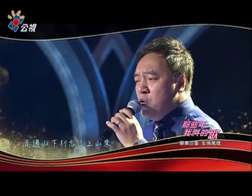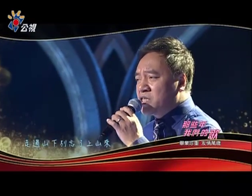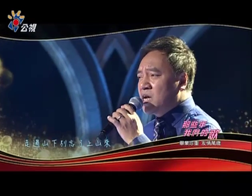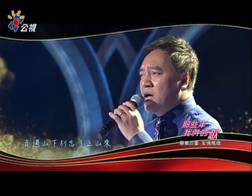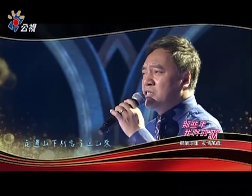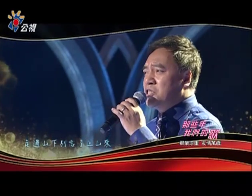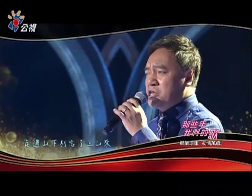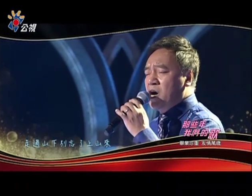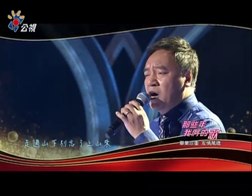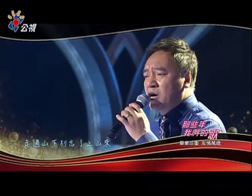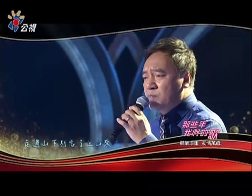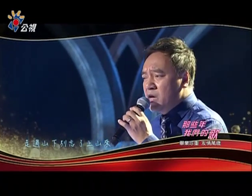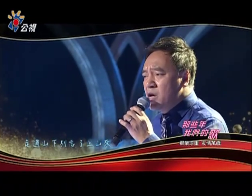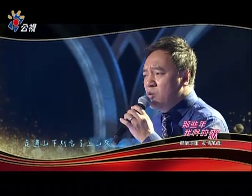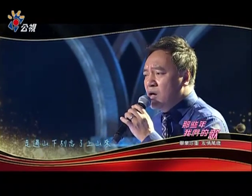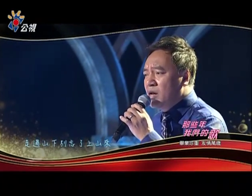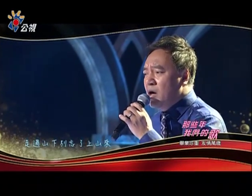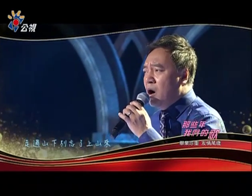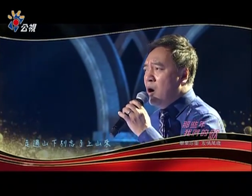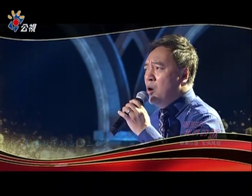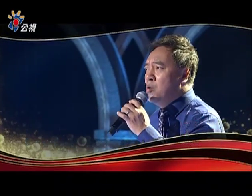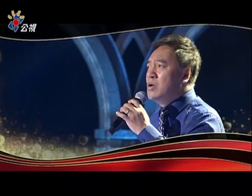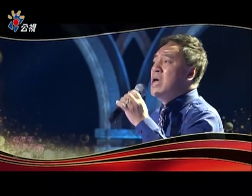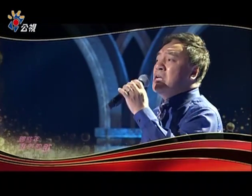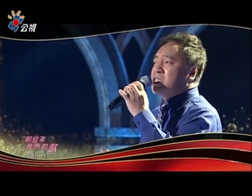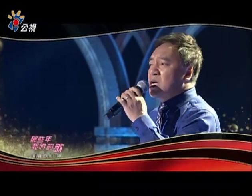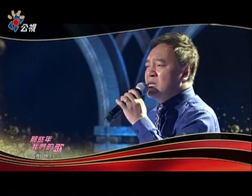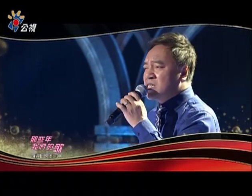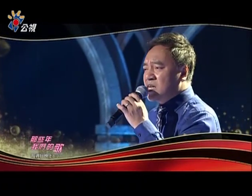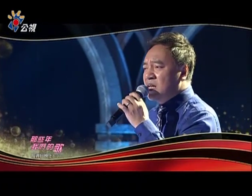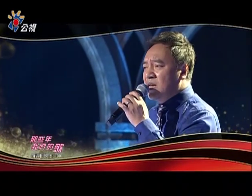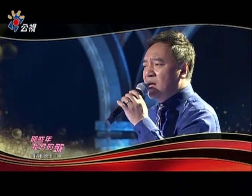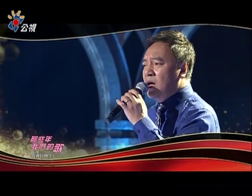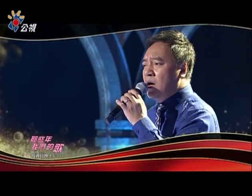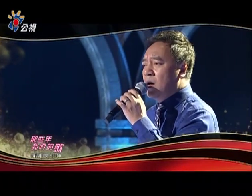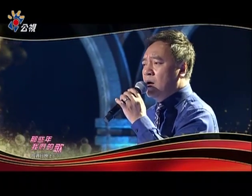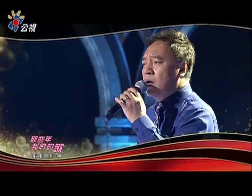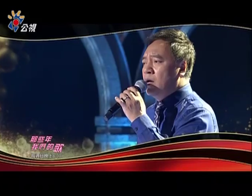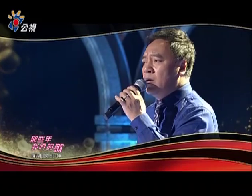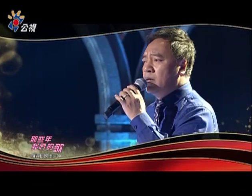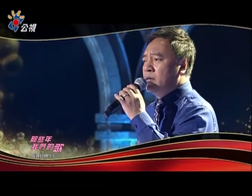带着您一同回到公视频道，那些年我们的歌。